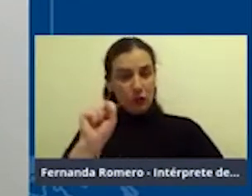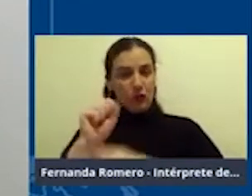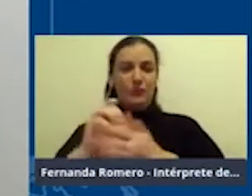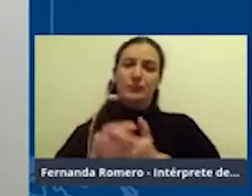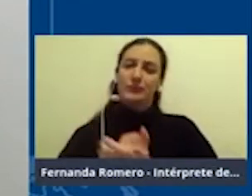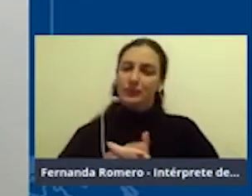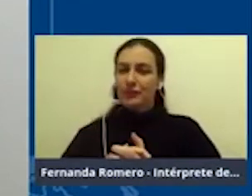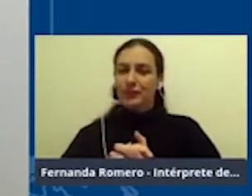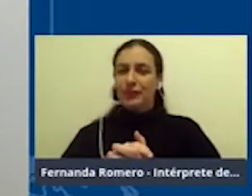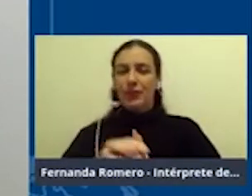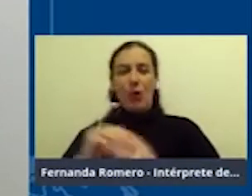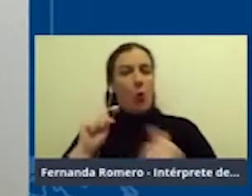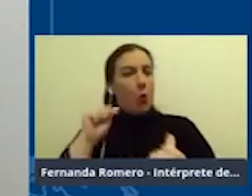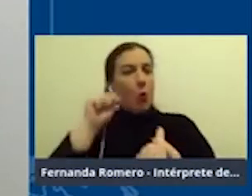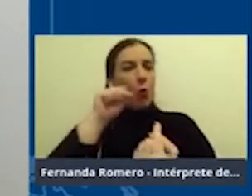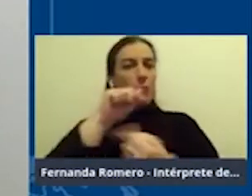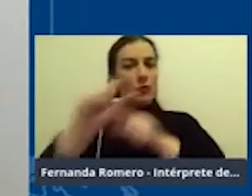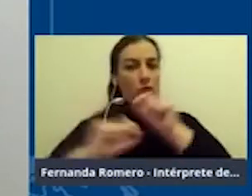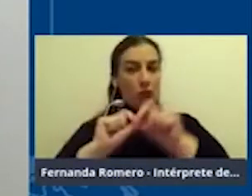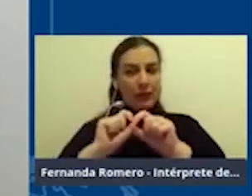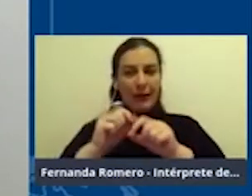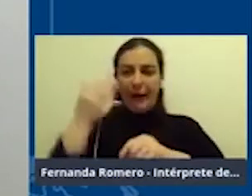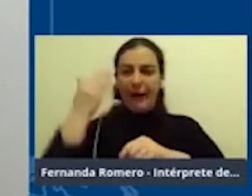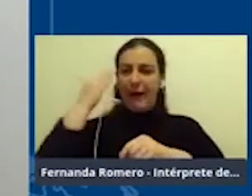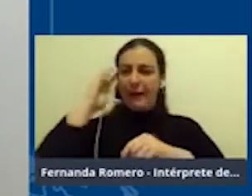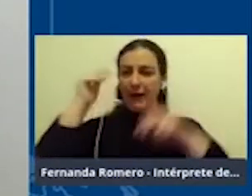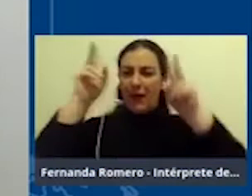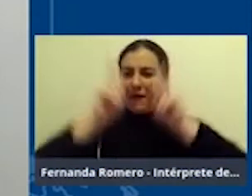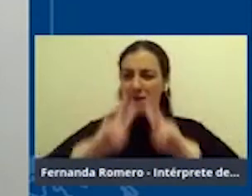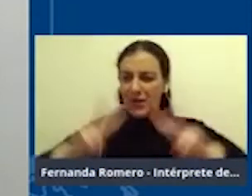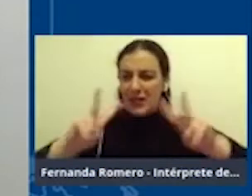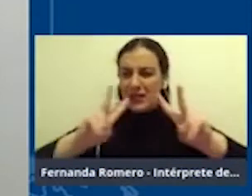Buscaremos entender qual a visão do atual governo para o Rio Grande do Sul